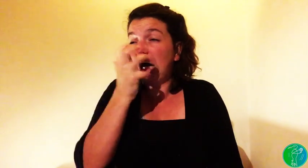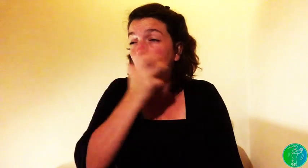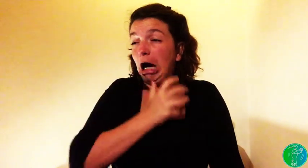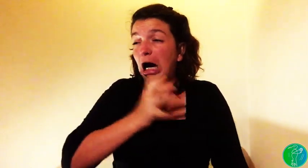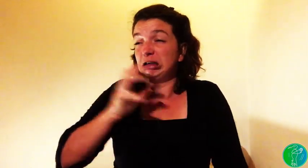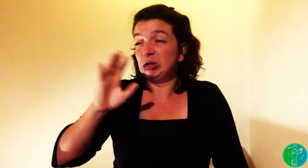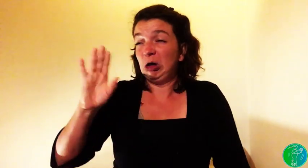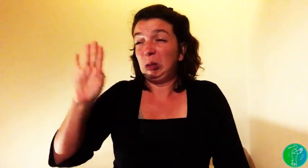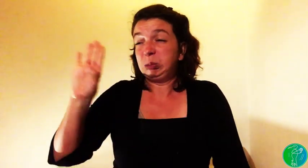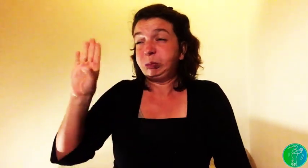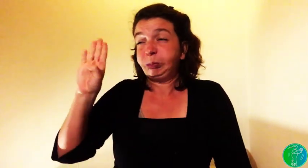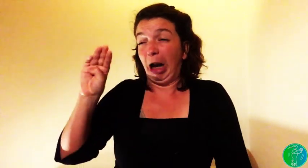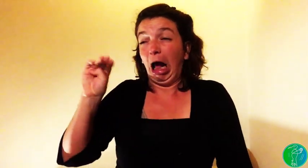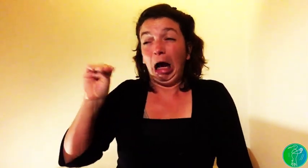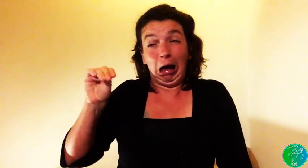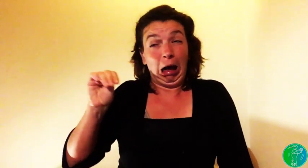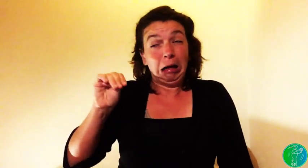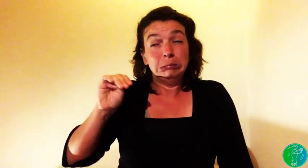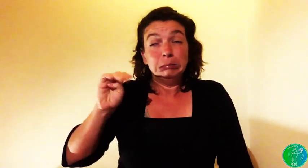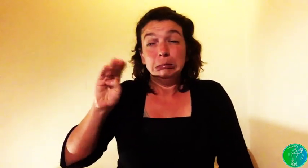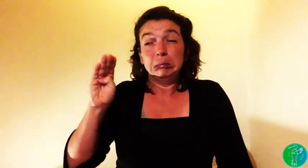très, très mauvaise mine. »